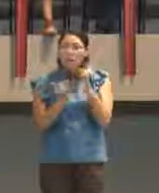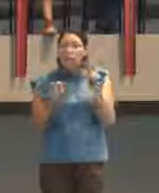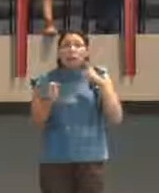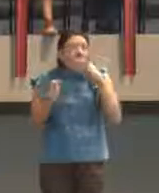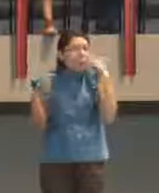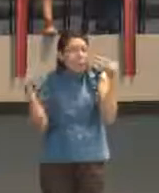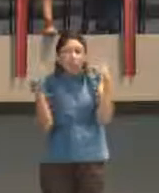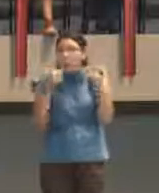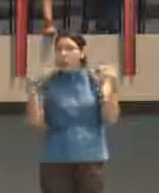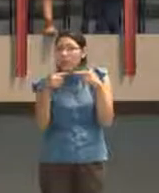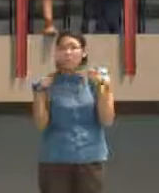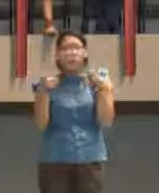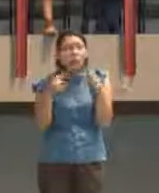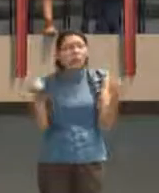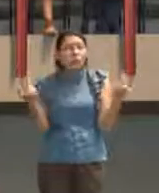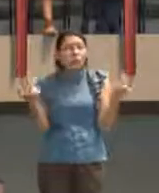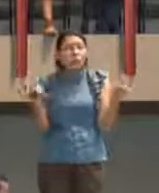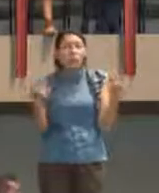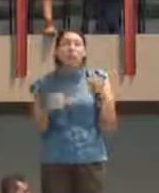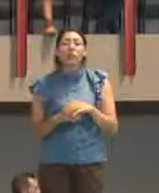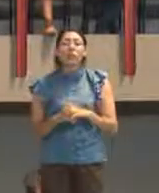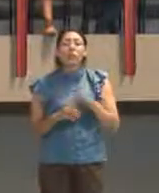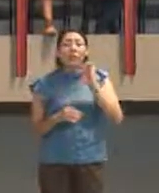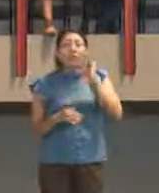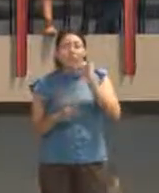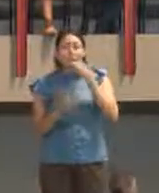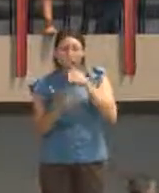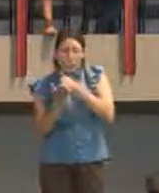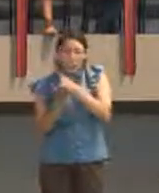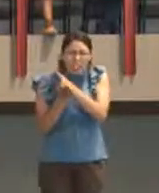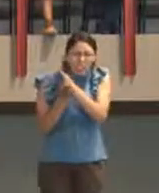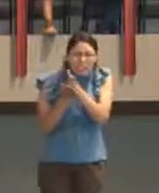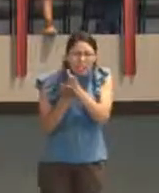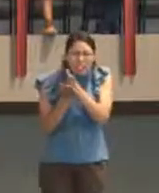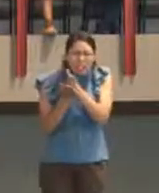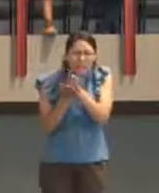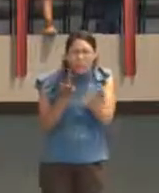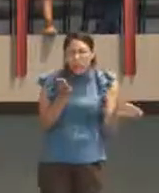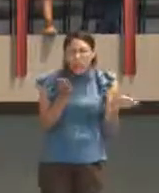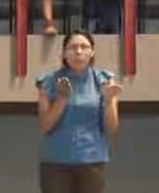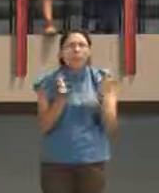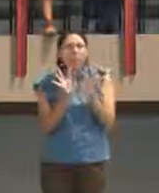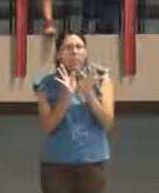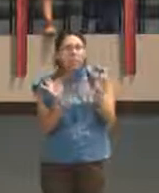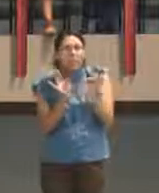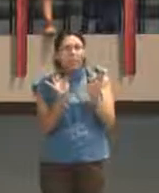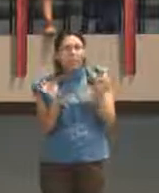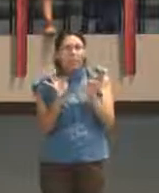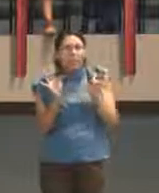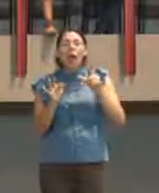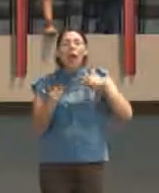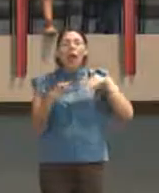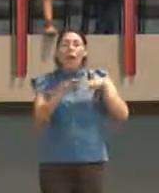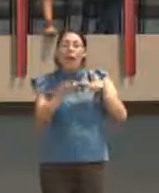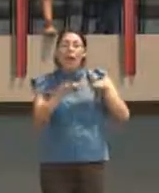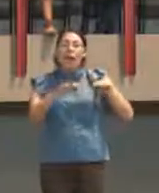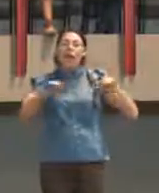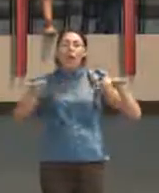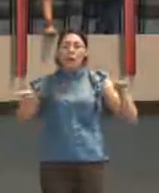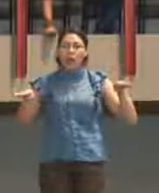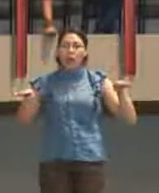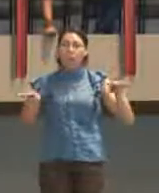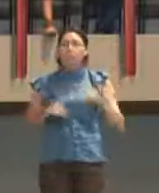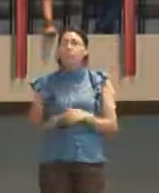tudo a ver. Quanto menor o desvio, quer dizer que mais regular a pessoa